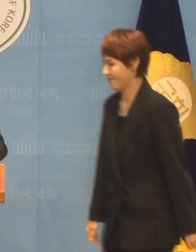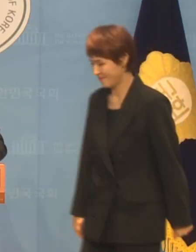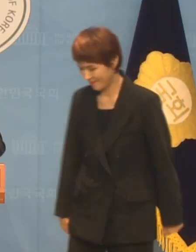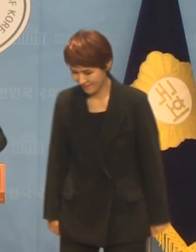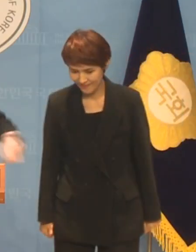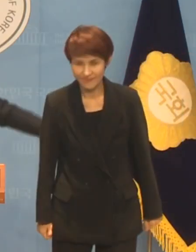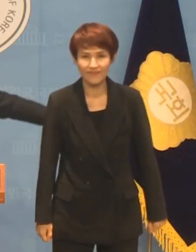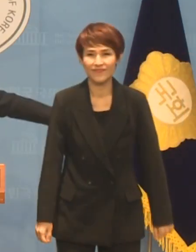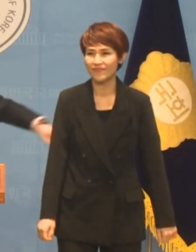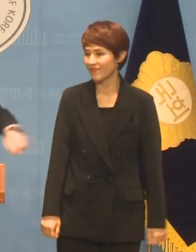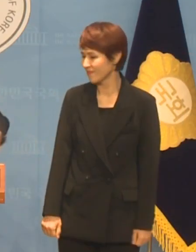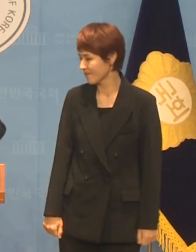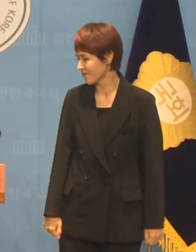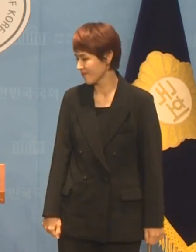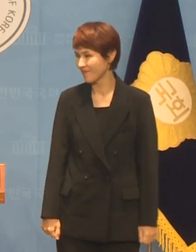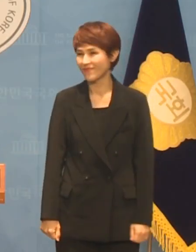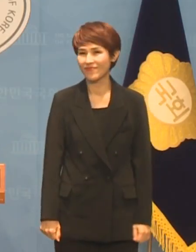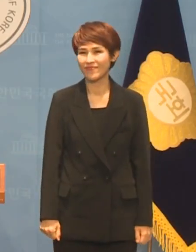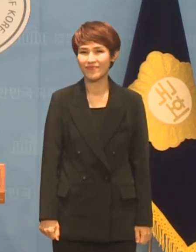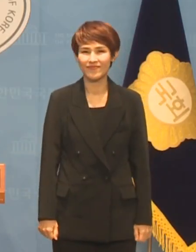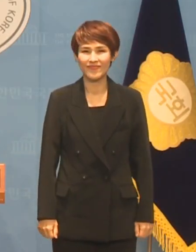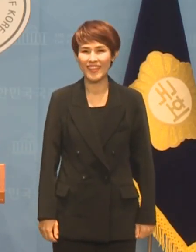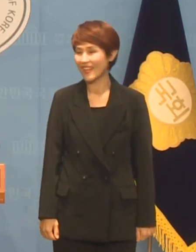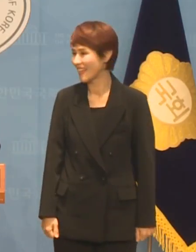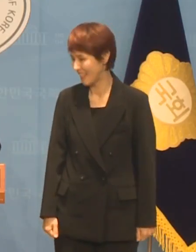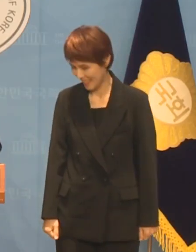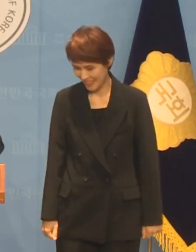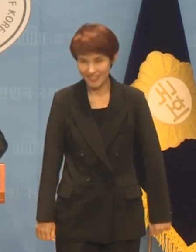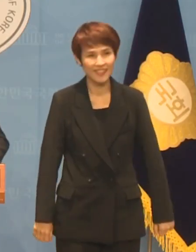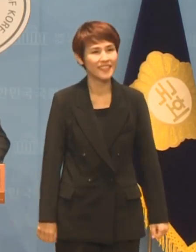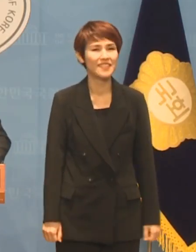예, 아유, 감사합니다. 지난번에 이거 가만히 있었던 거 없앴네요. 예,